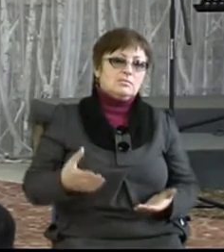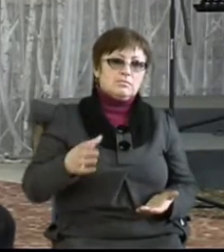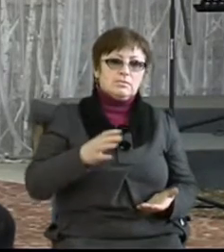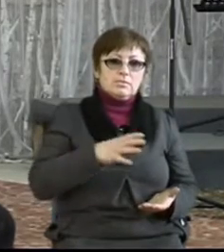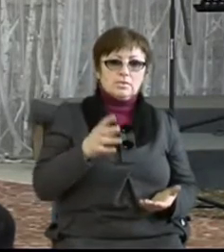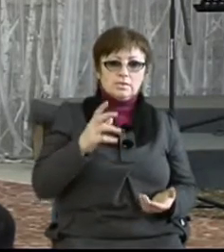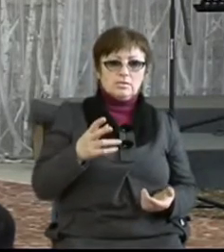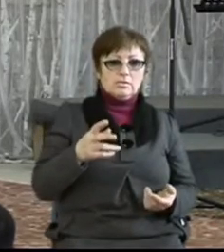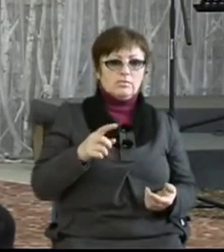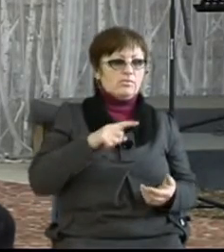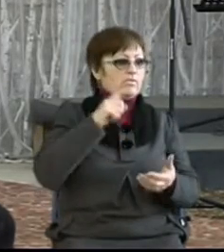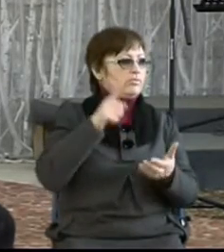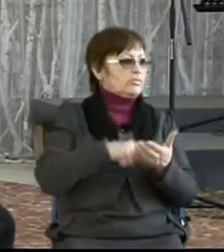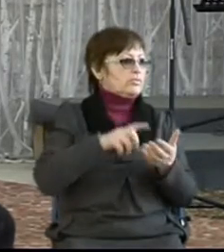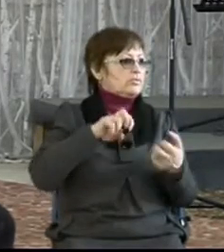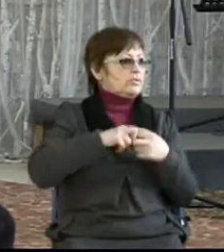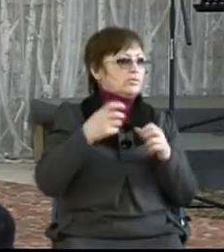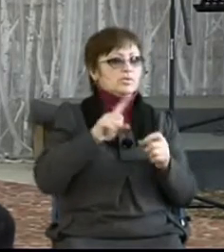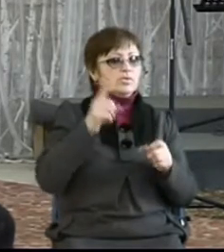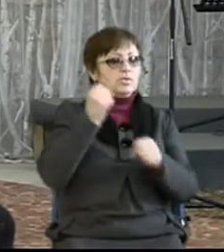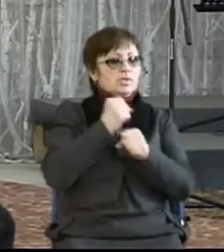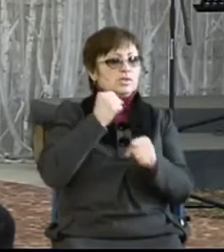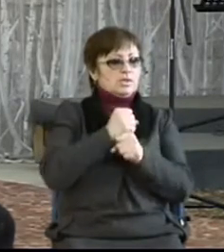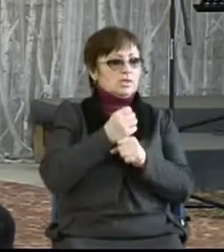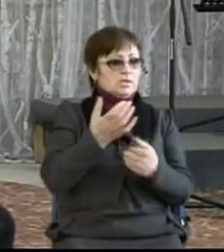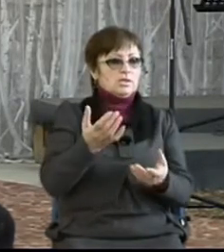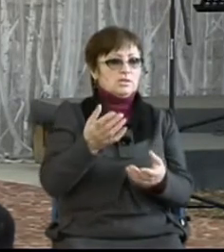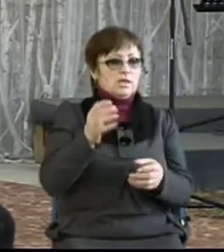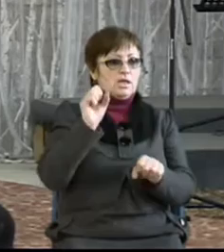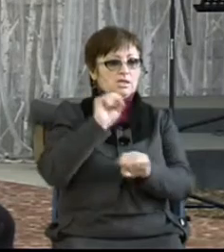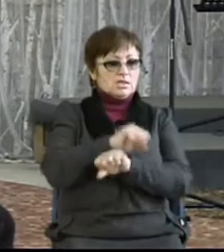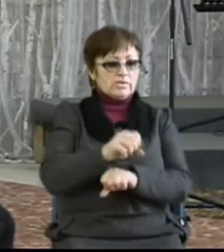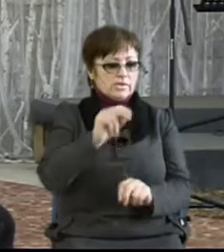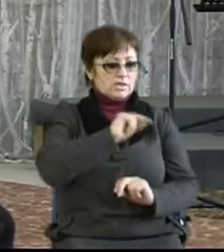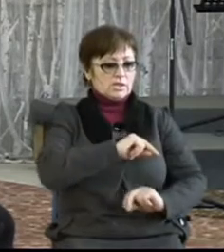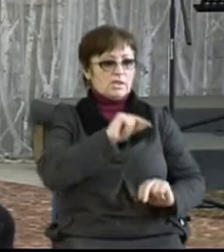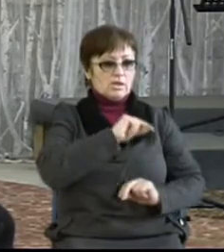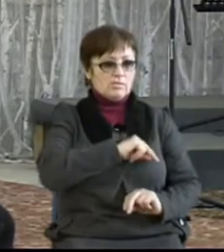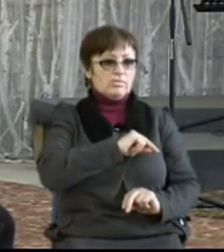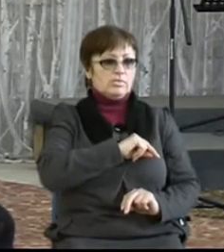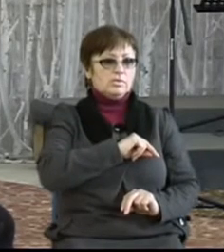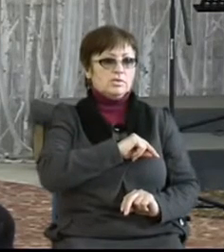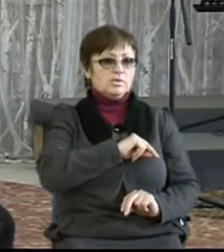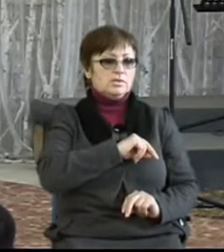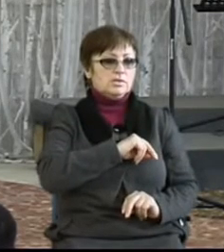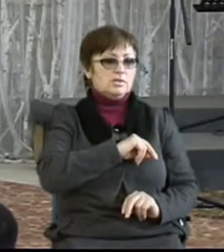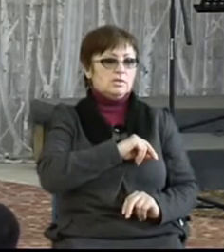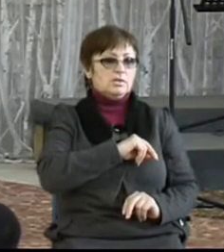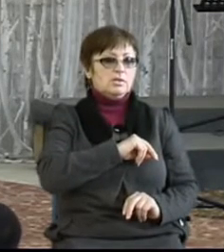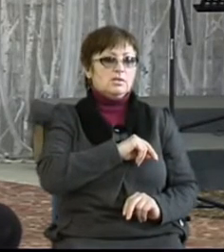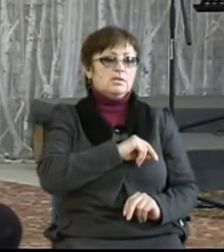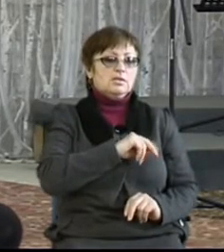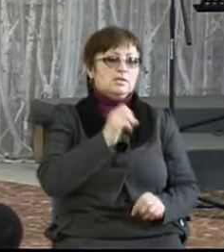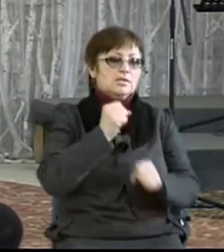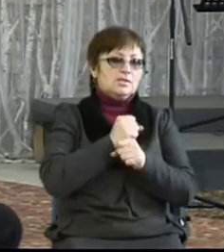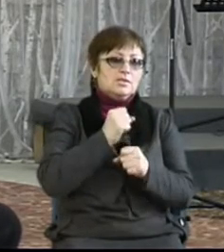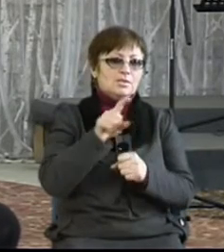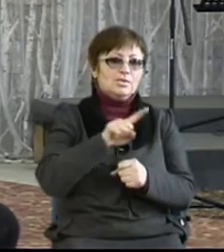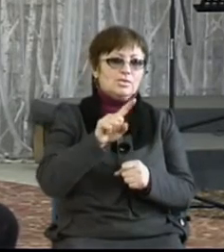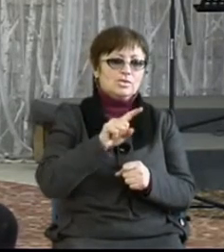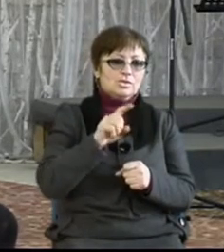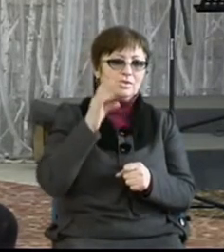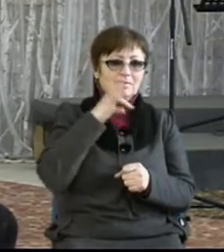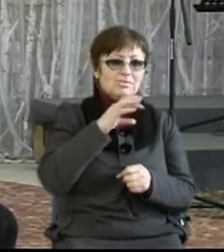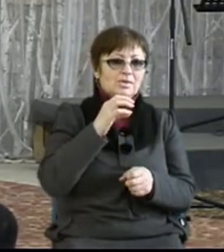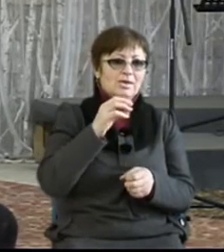такая определенная дилемма. Что мне делать? Оставаться на работе, вот, и, скажем так, делать то, что